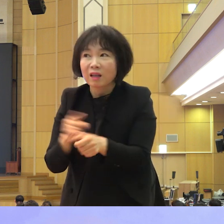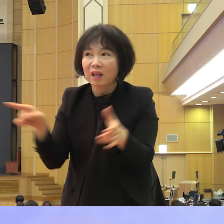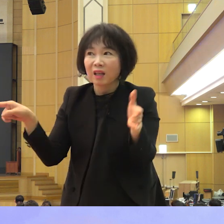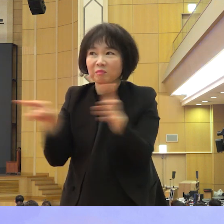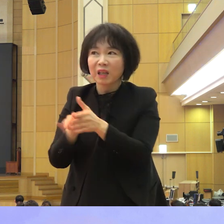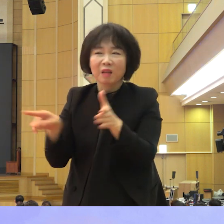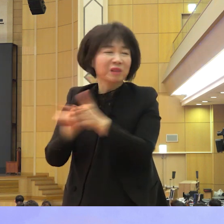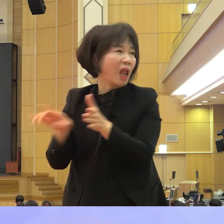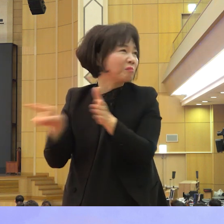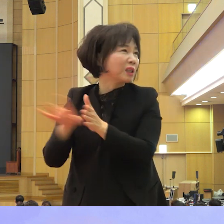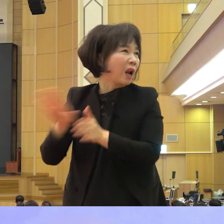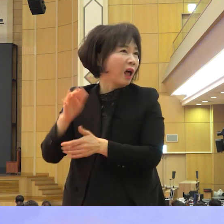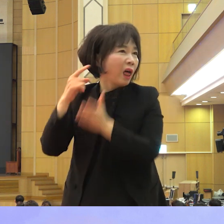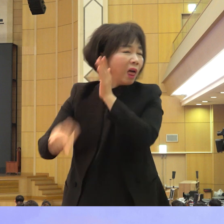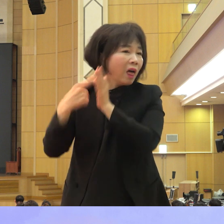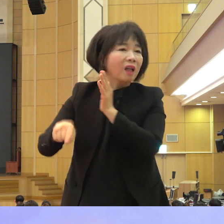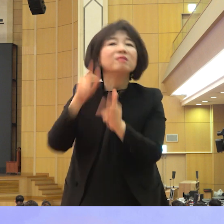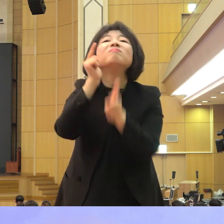그랬어.